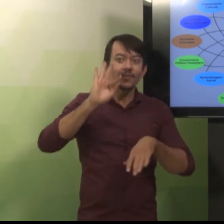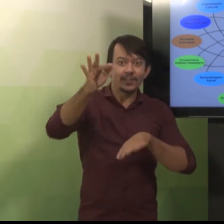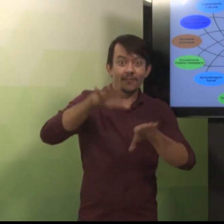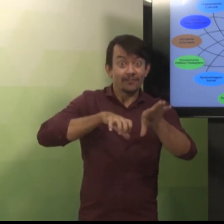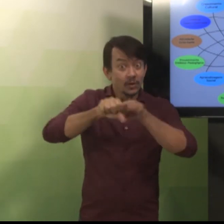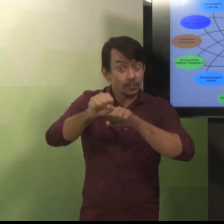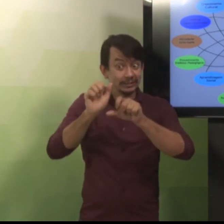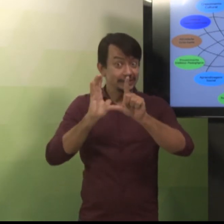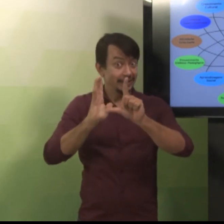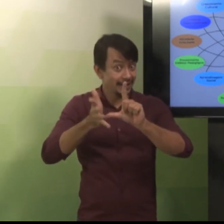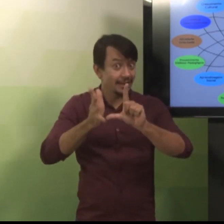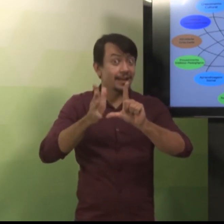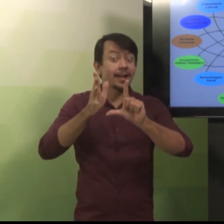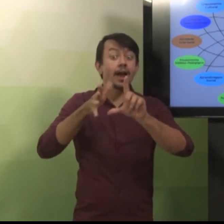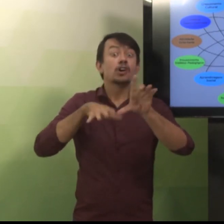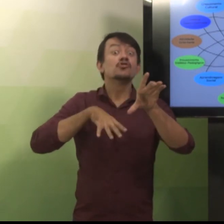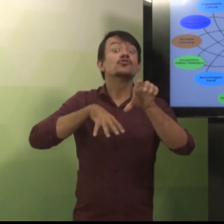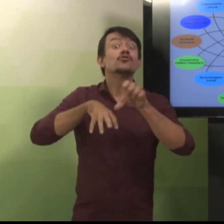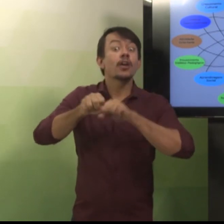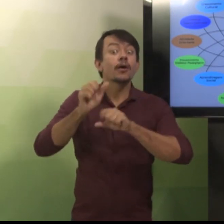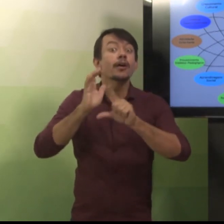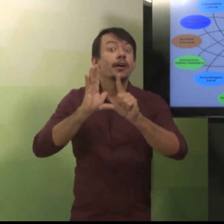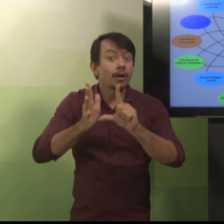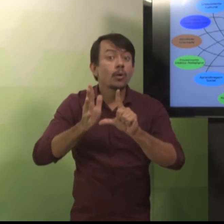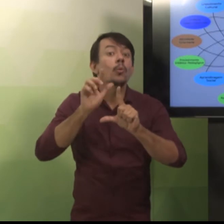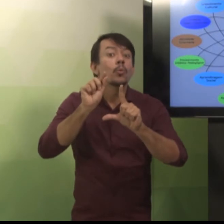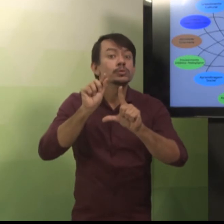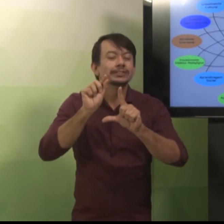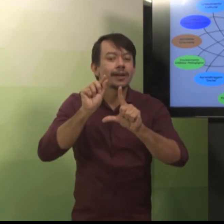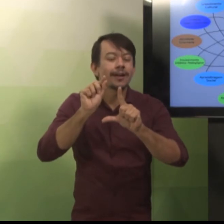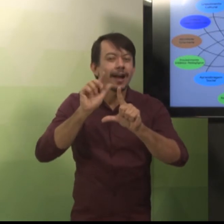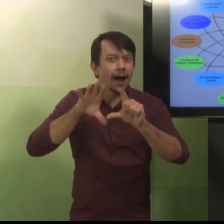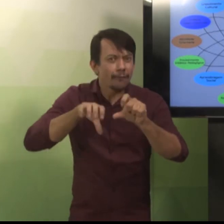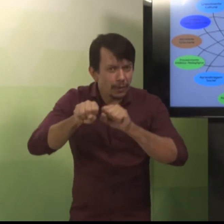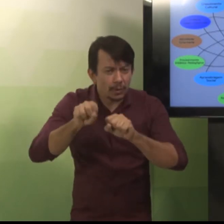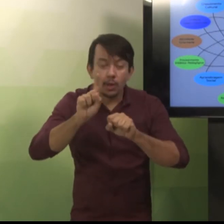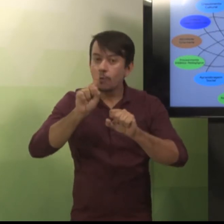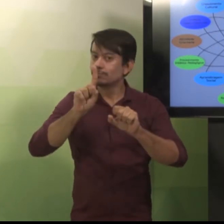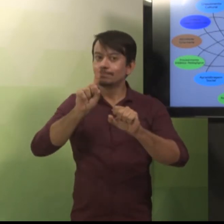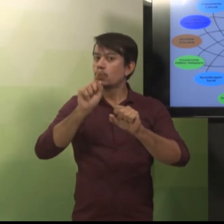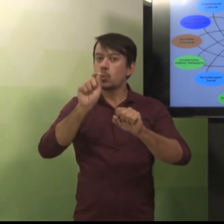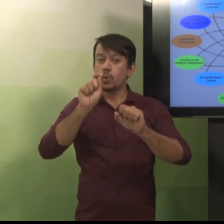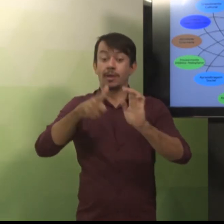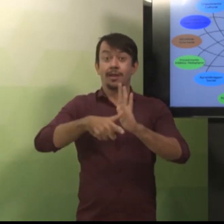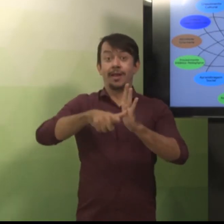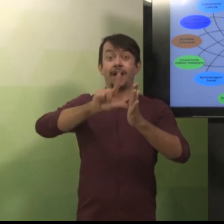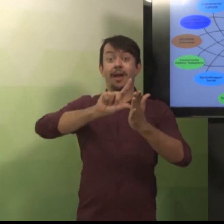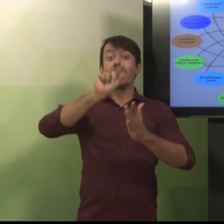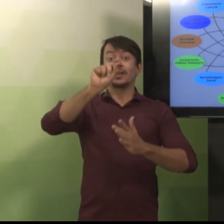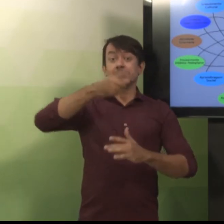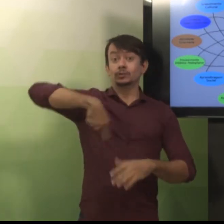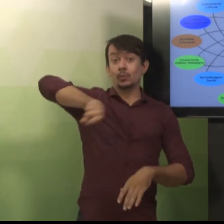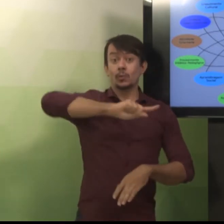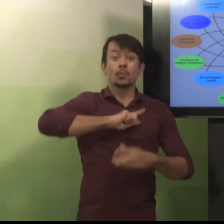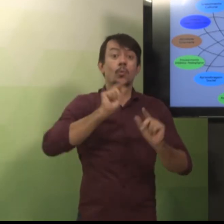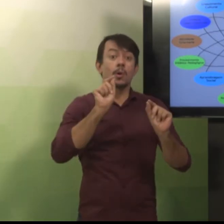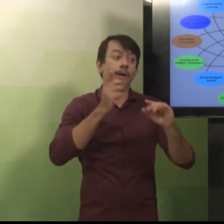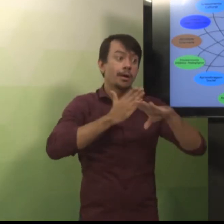Para que futuramente vocês possam saber organizar, ter uma formação completa no Letras Libras. Mas é necessário